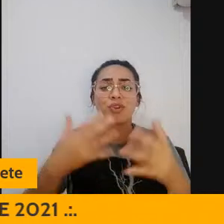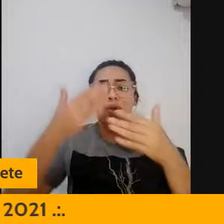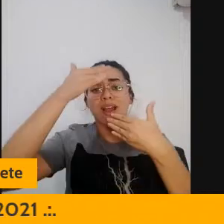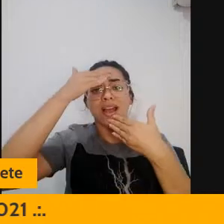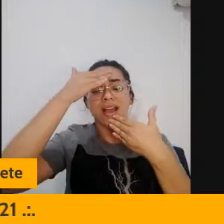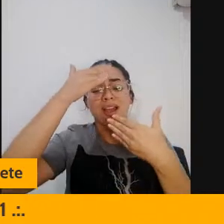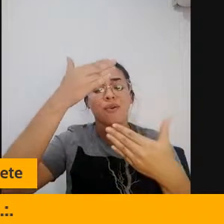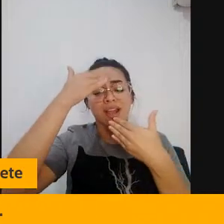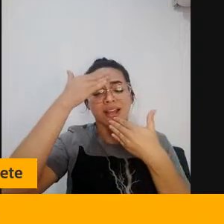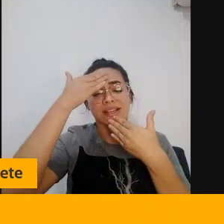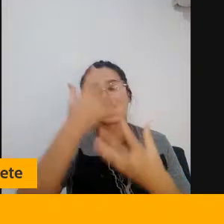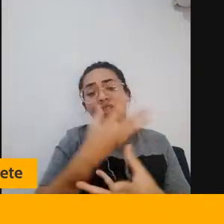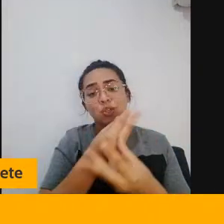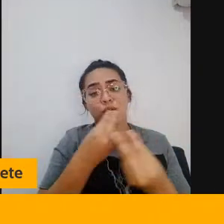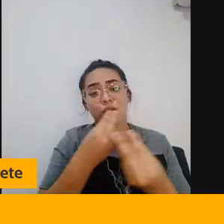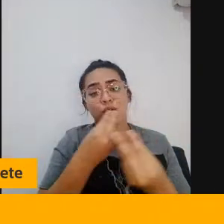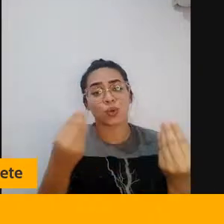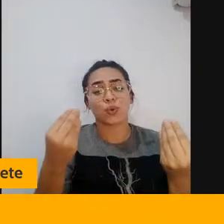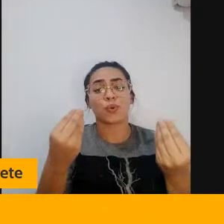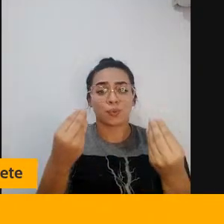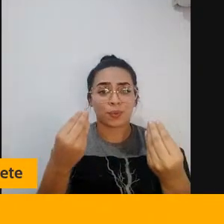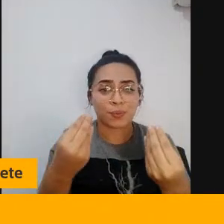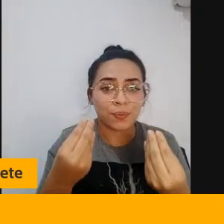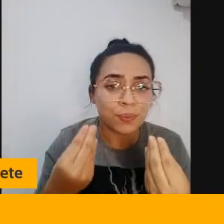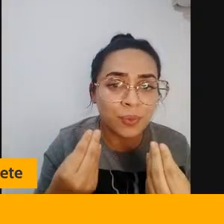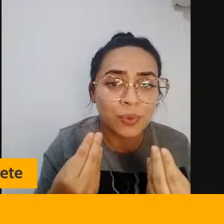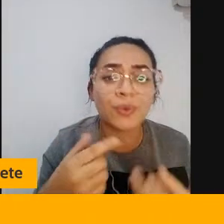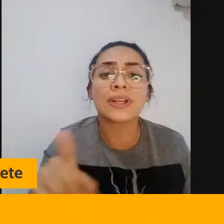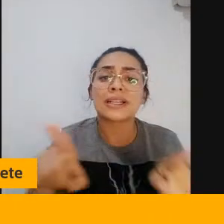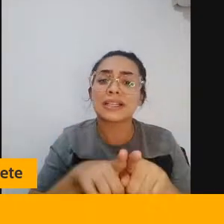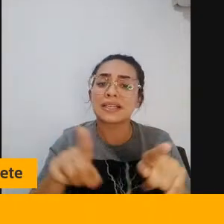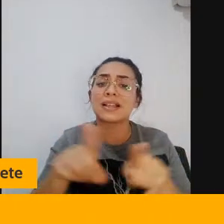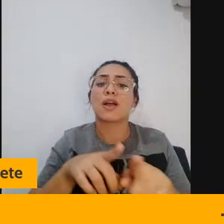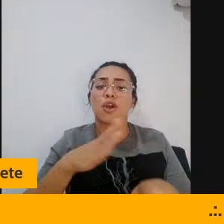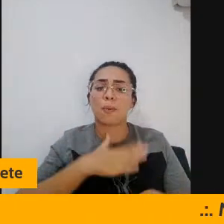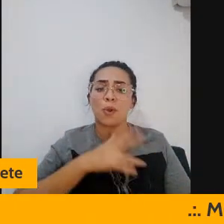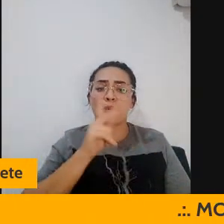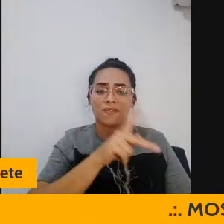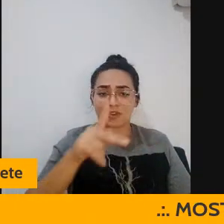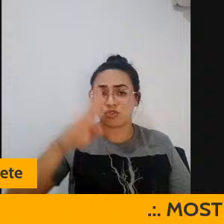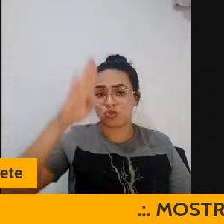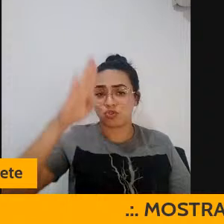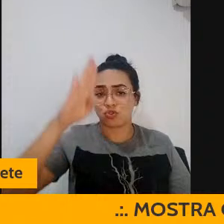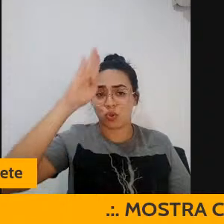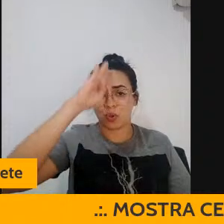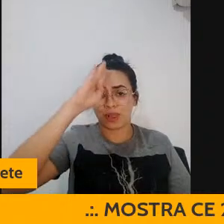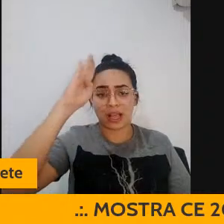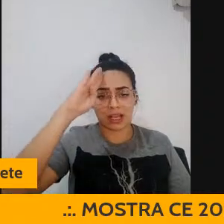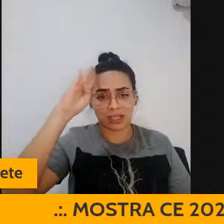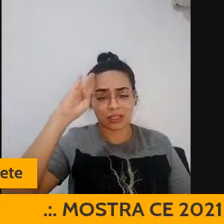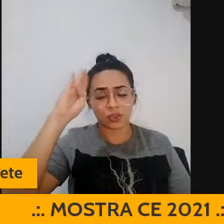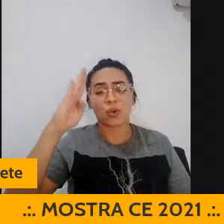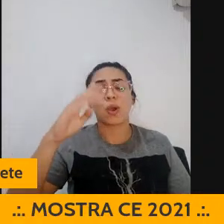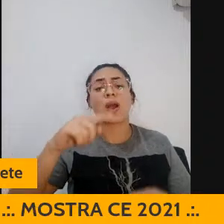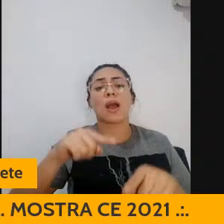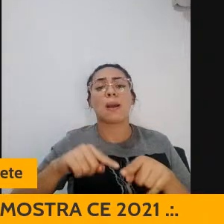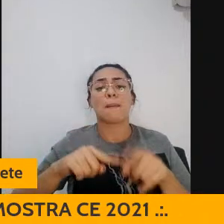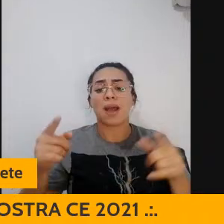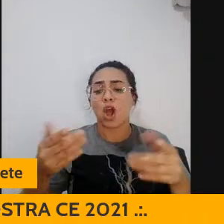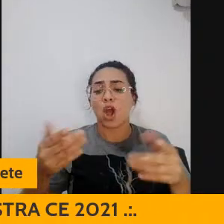muitíssimo ao Timothy, também foi meu professor na graduação, mas o Tim traz na noite de